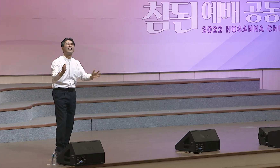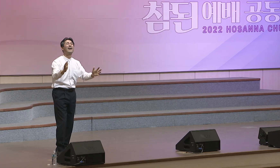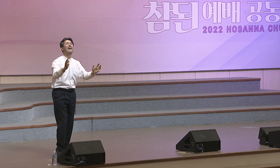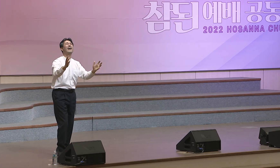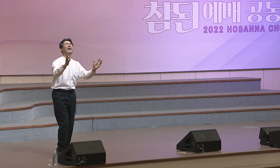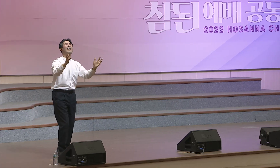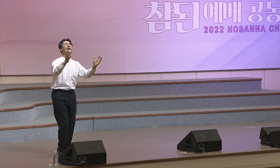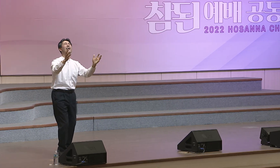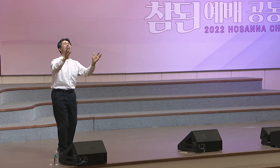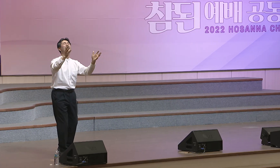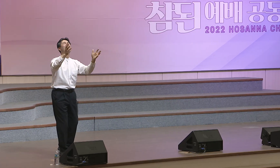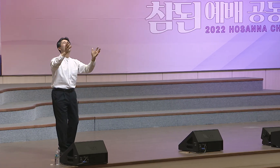찬양하리라.